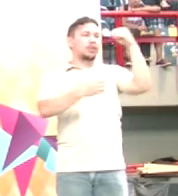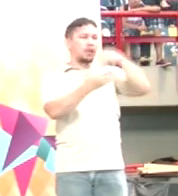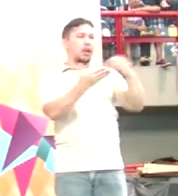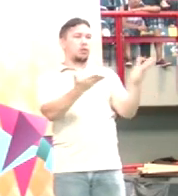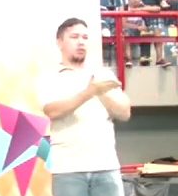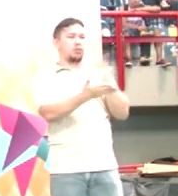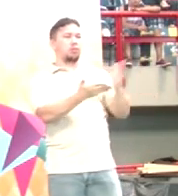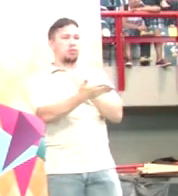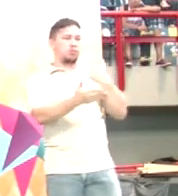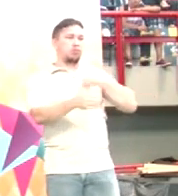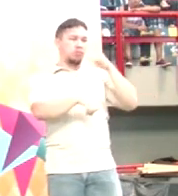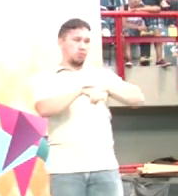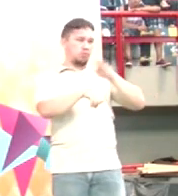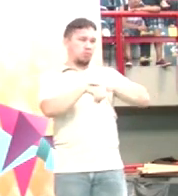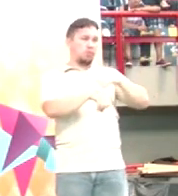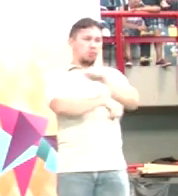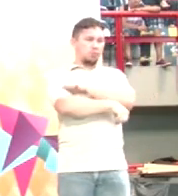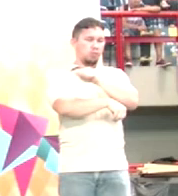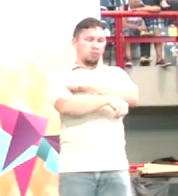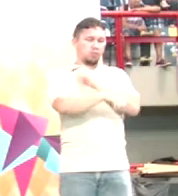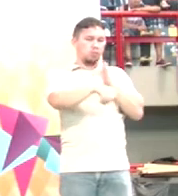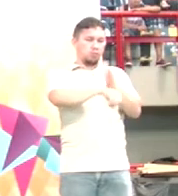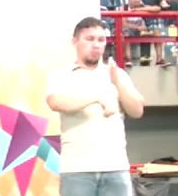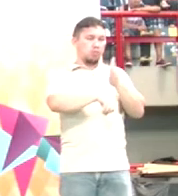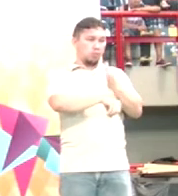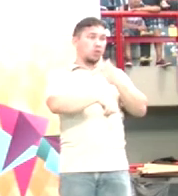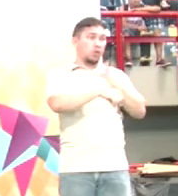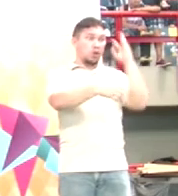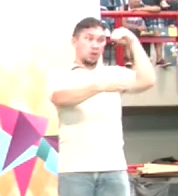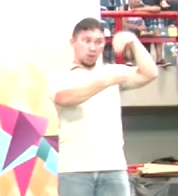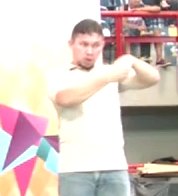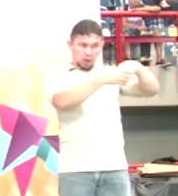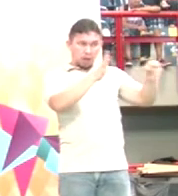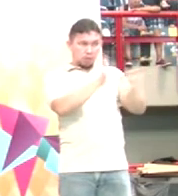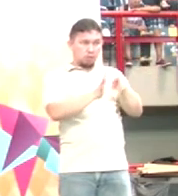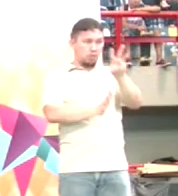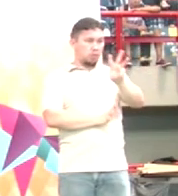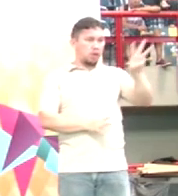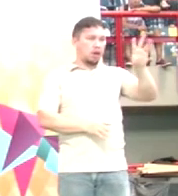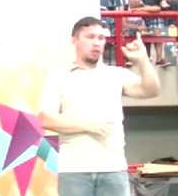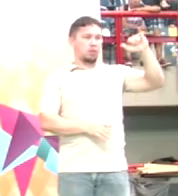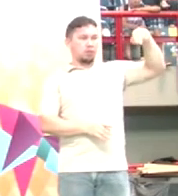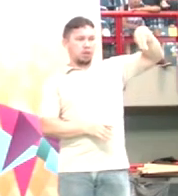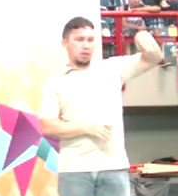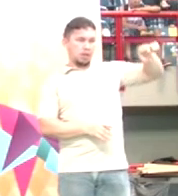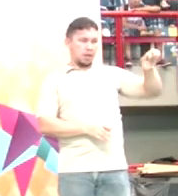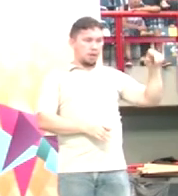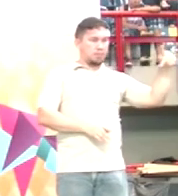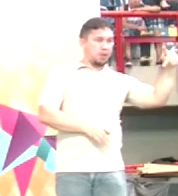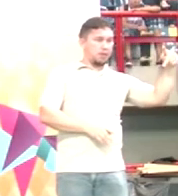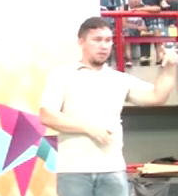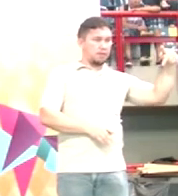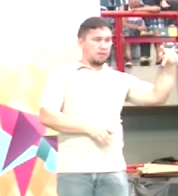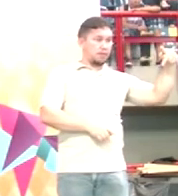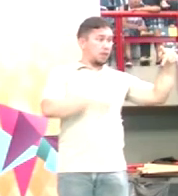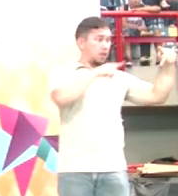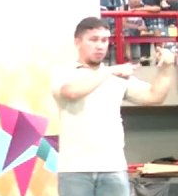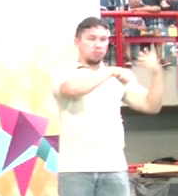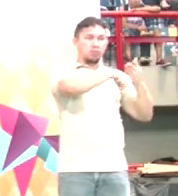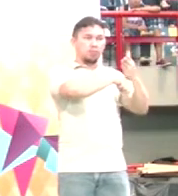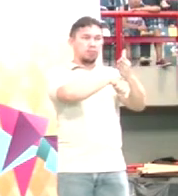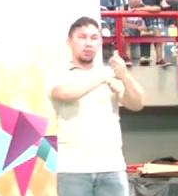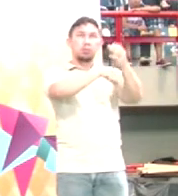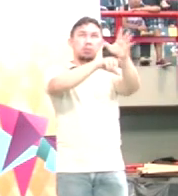Participante, que é aquele material que eu disse que está no site do INEP, e que o Enem diz, esse modelo aqui,